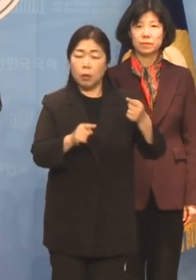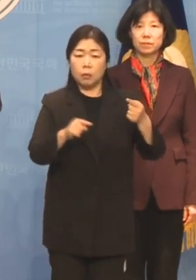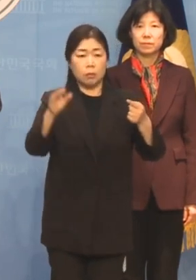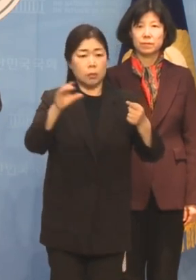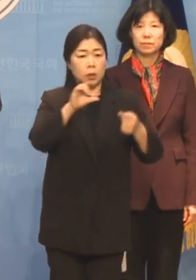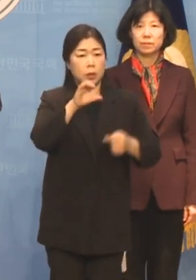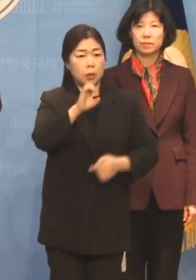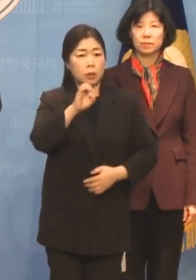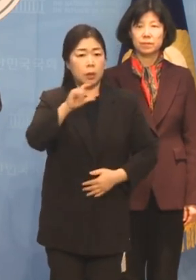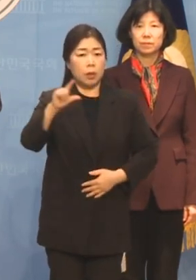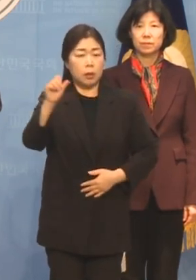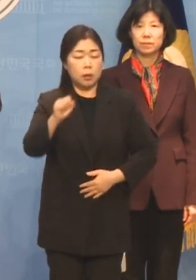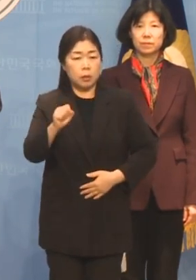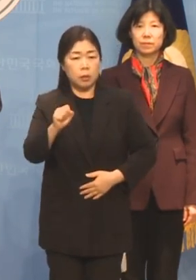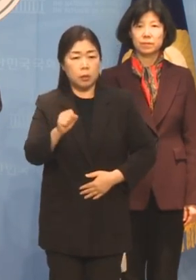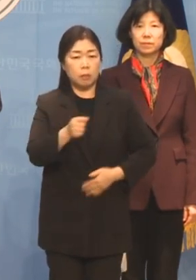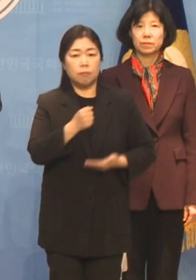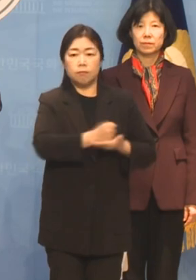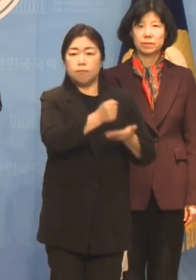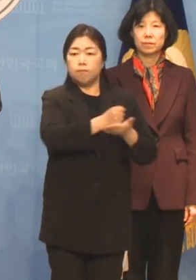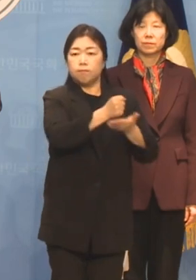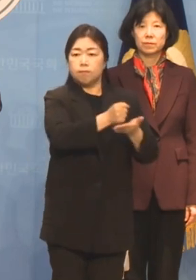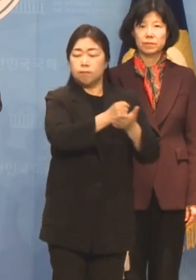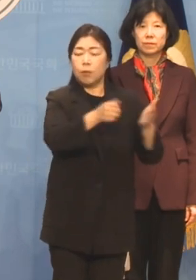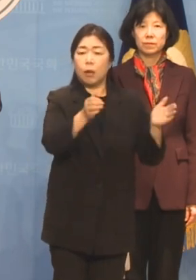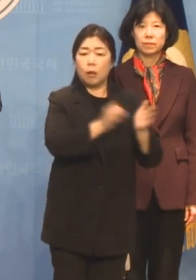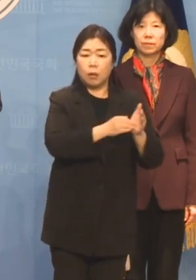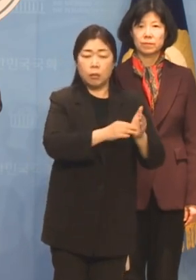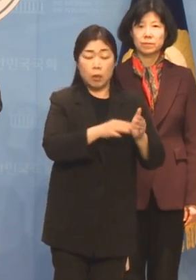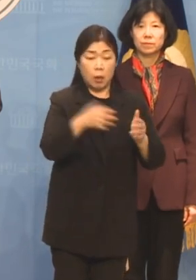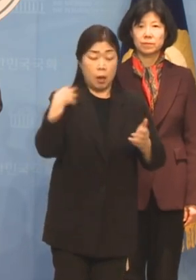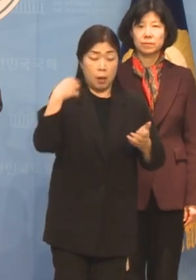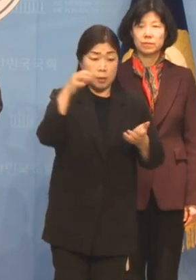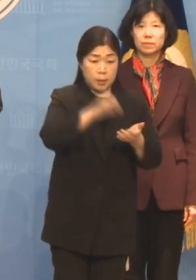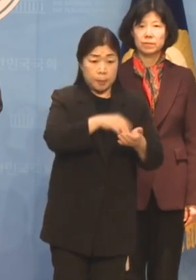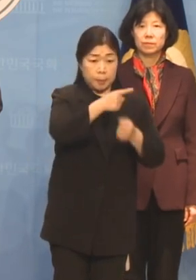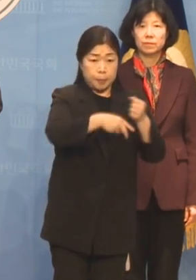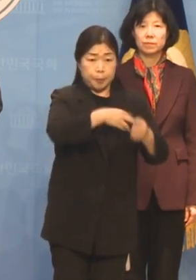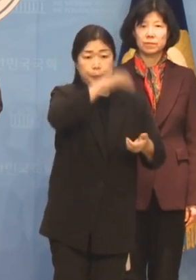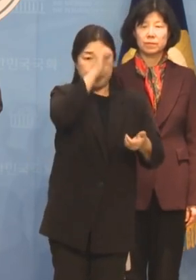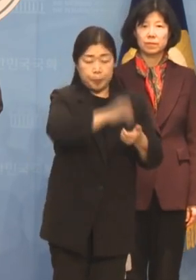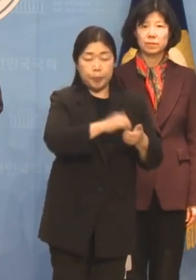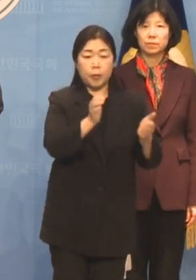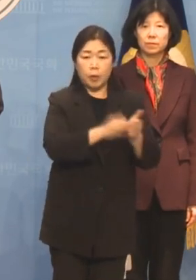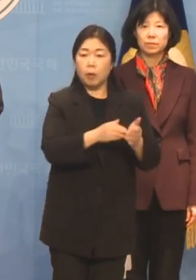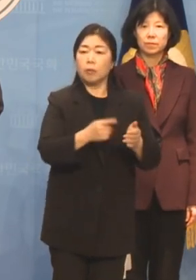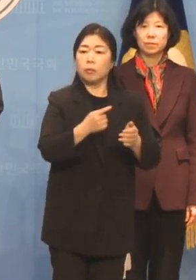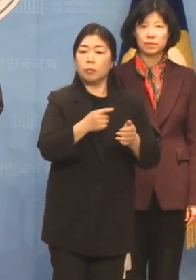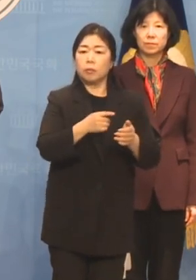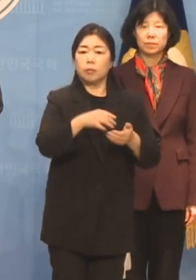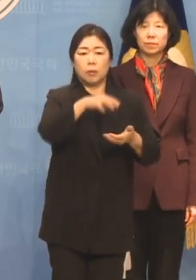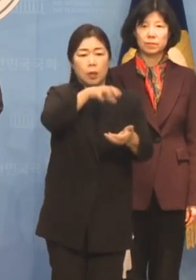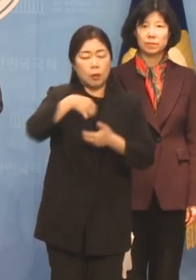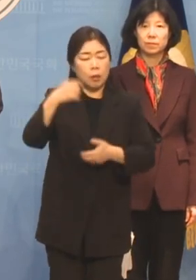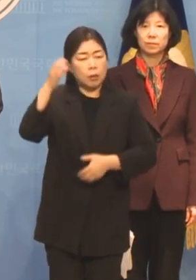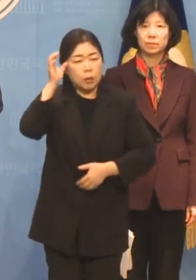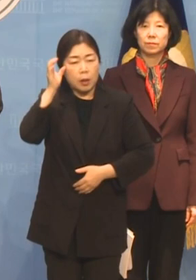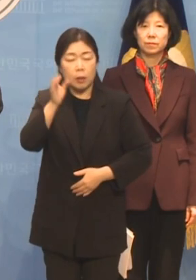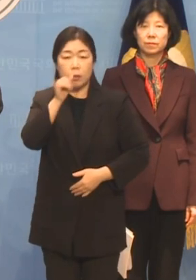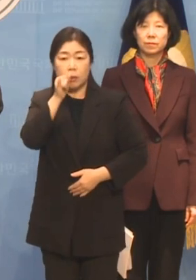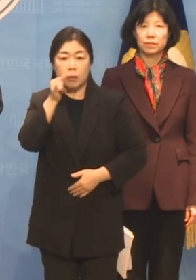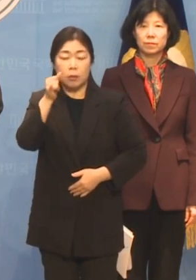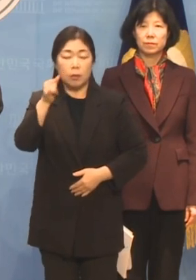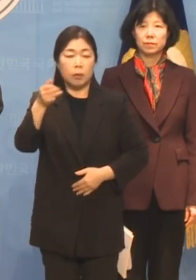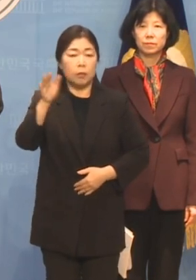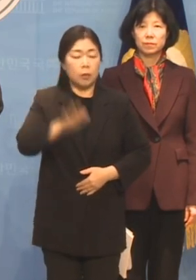ELS 상품의 만기 상환 시 손실 가능성에 대비하여 작년 2023년 9월경부터